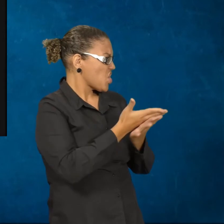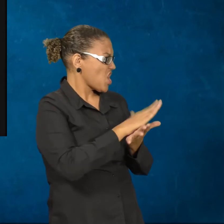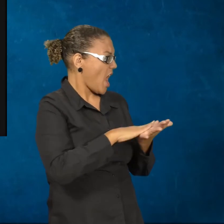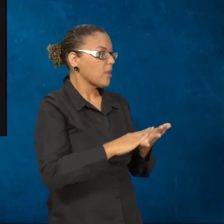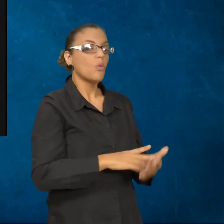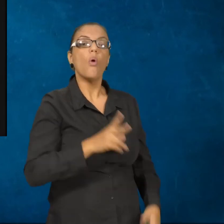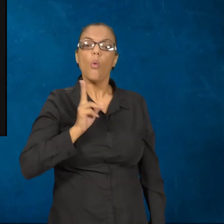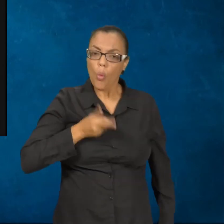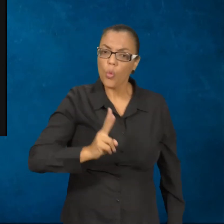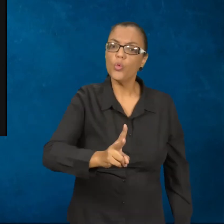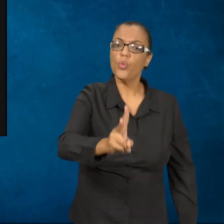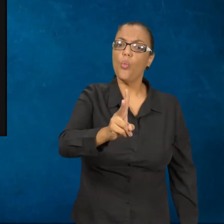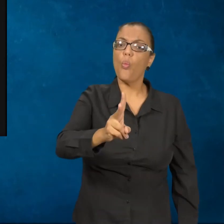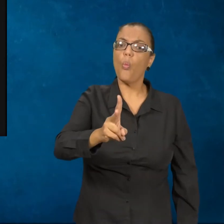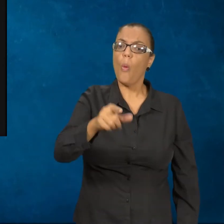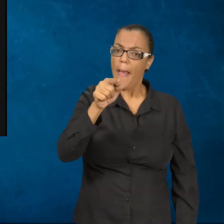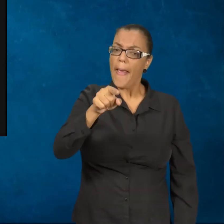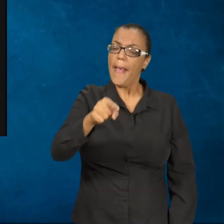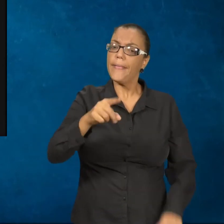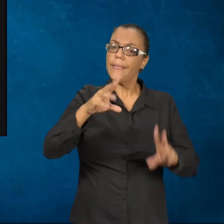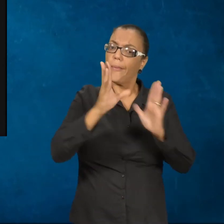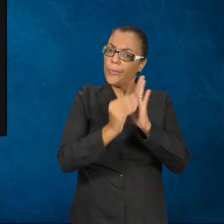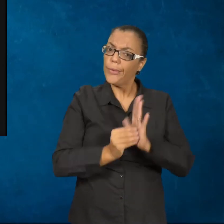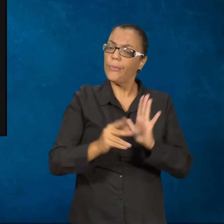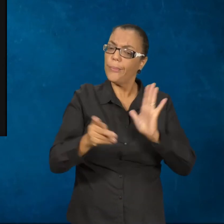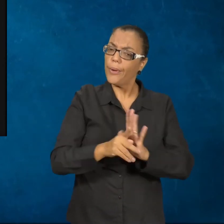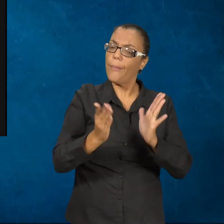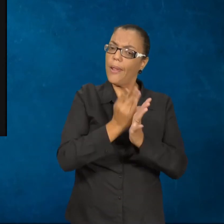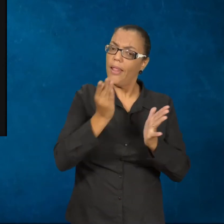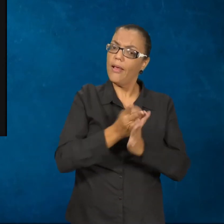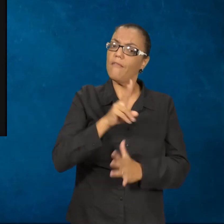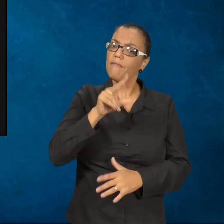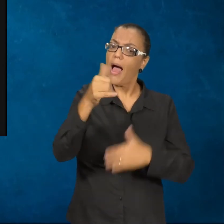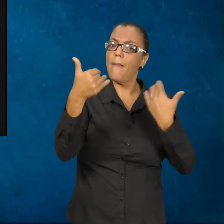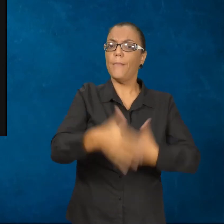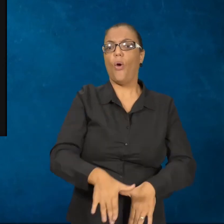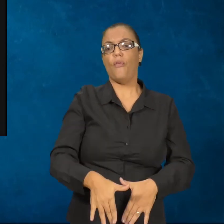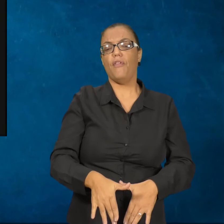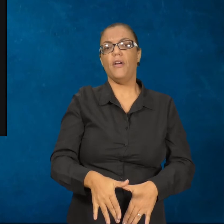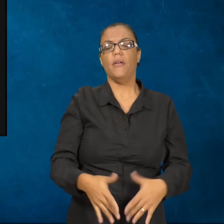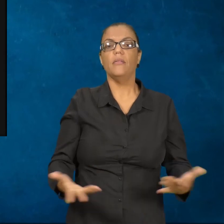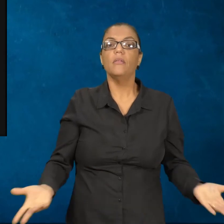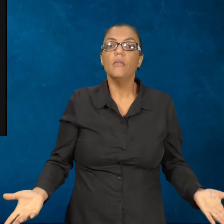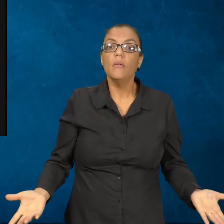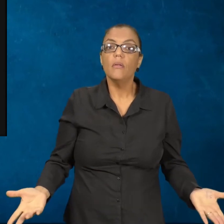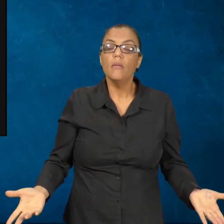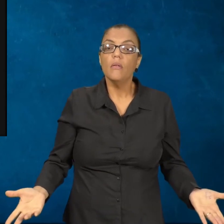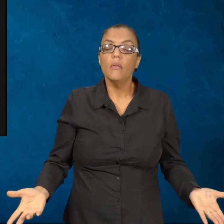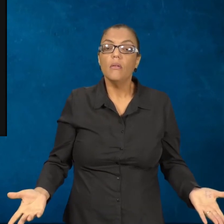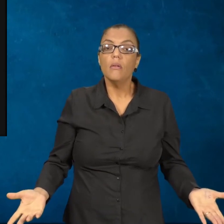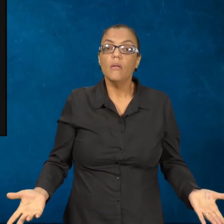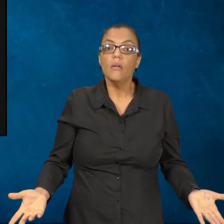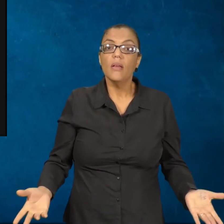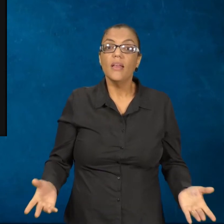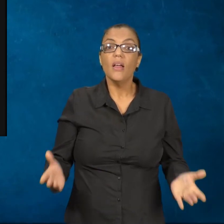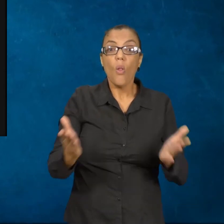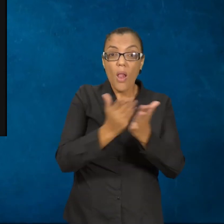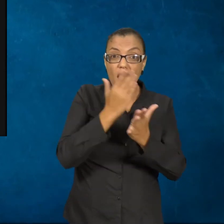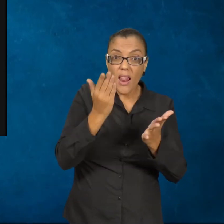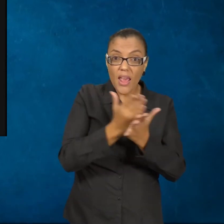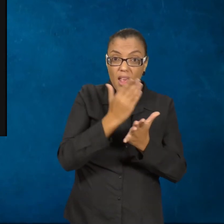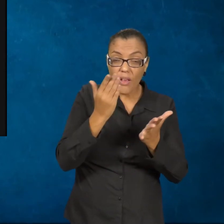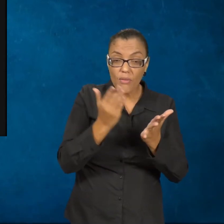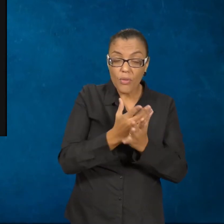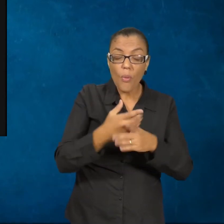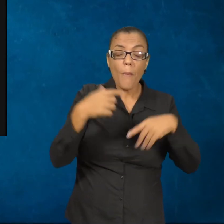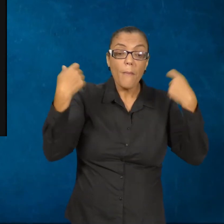pela leitura, cria o ódio pela leitura. Por isso são vocês que têm que criar o prazer. Tá chato, para. Eu falei, sabe o que vai acontecer,